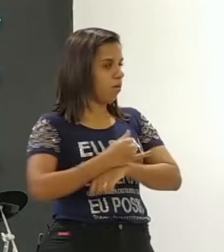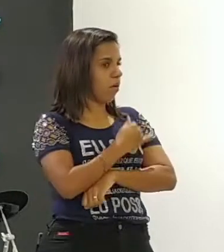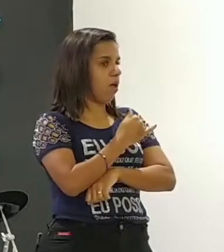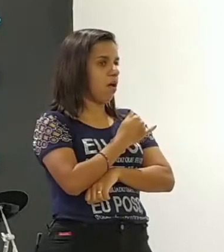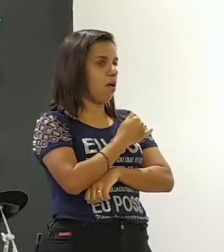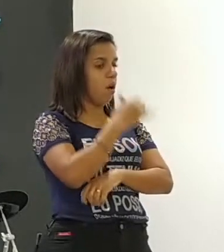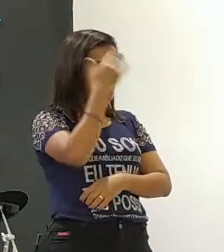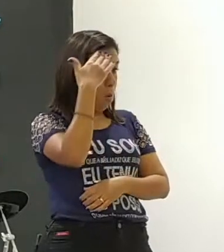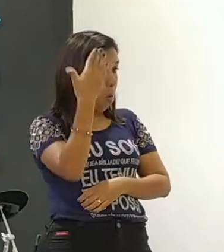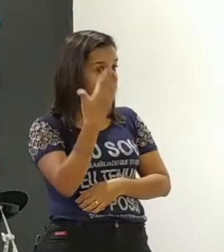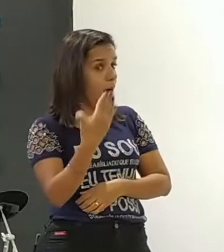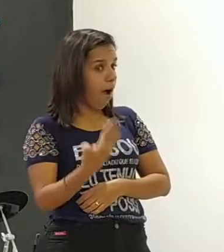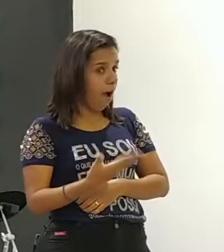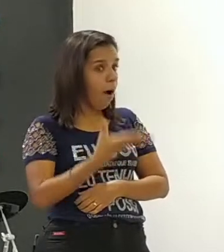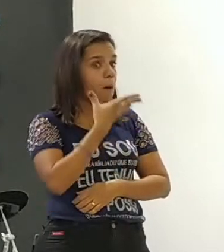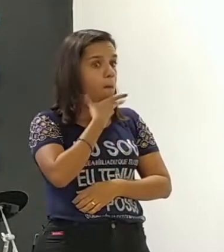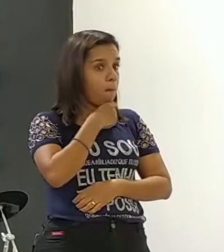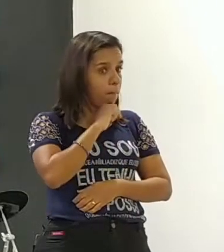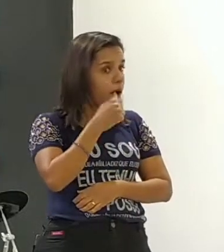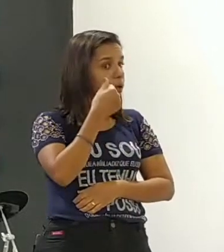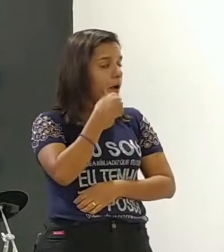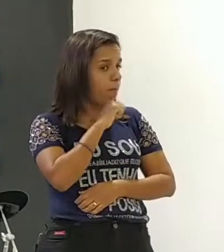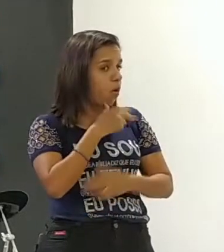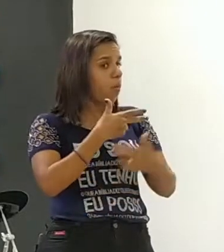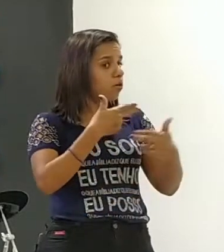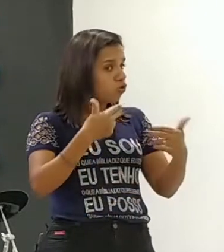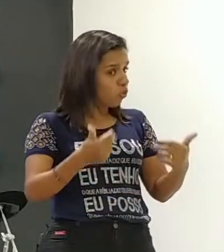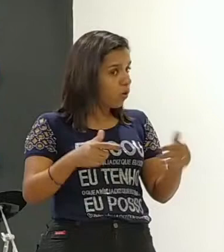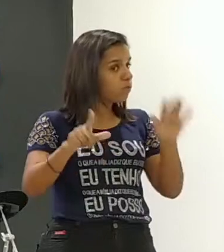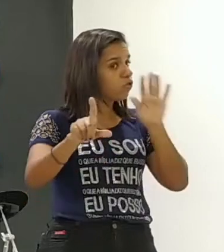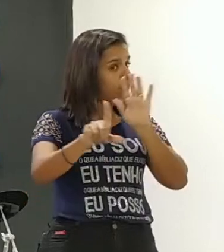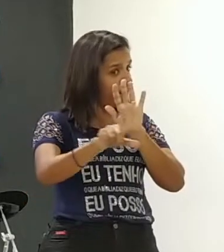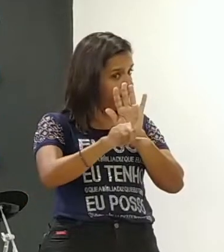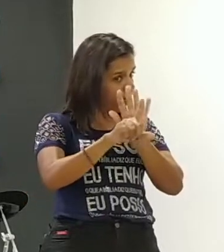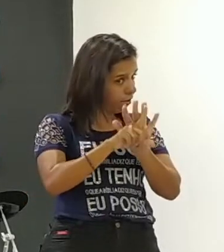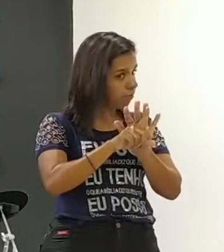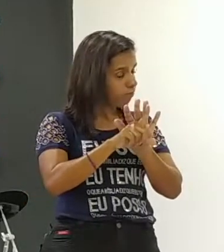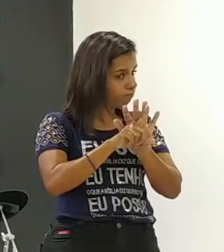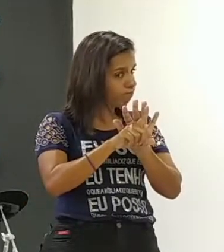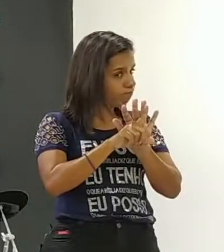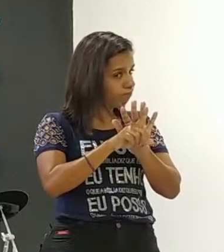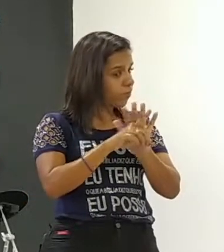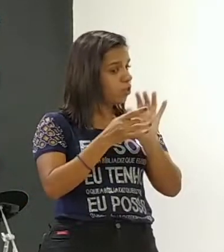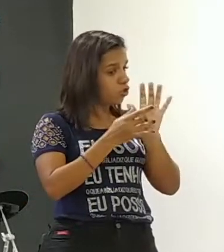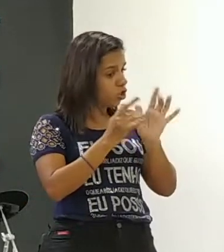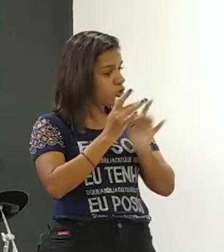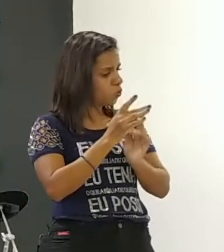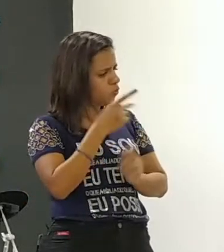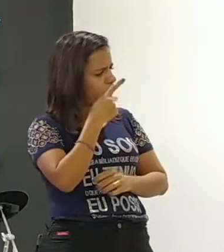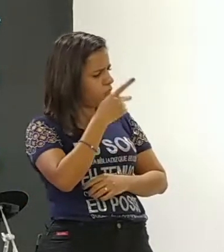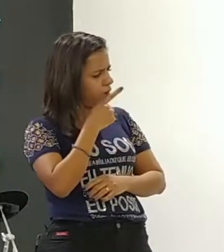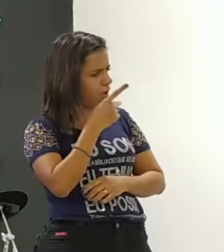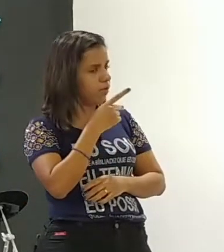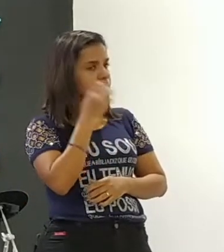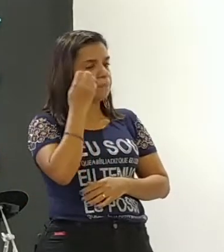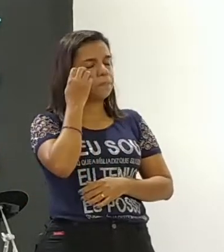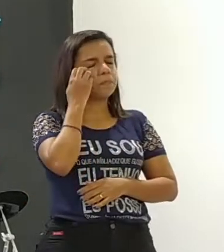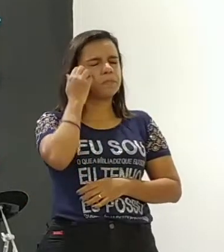ninguém, honrar o seu pai e sua mãe, algumas coisas que eram da lei. Ele vai, pega e fala então,